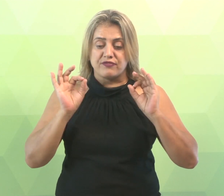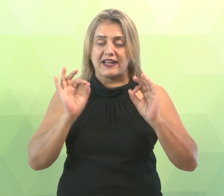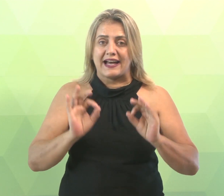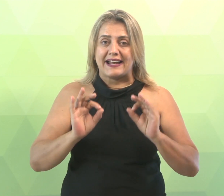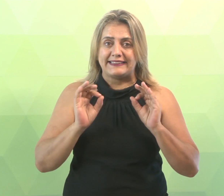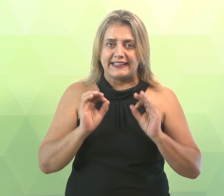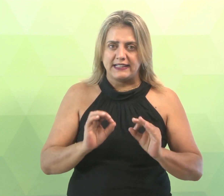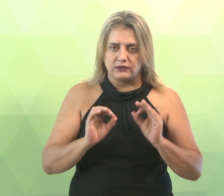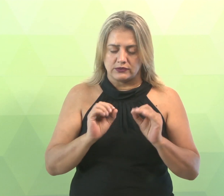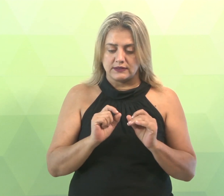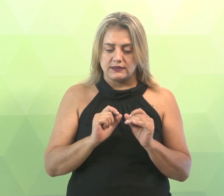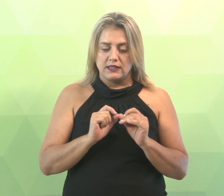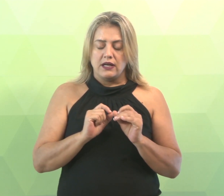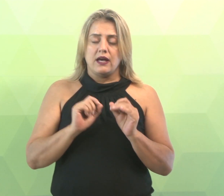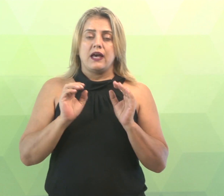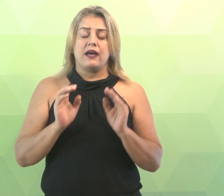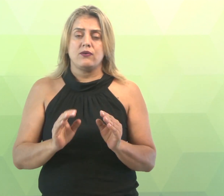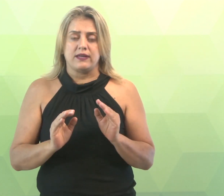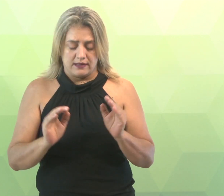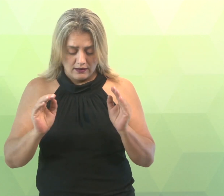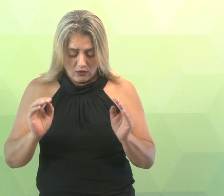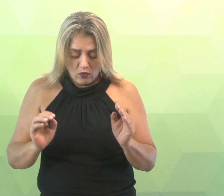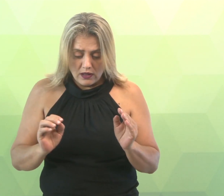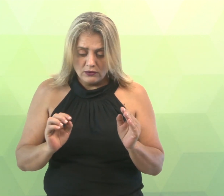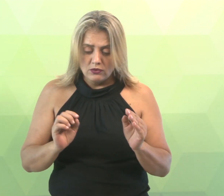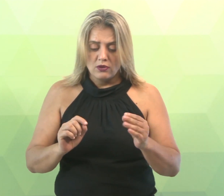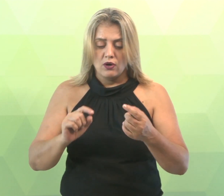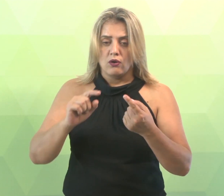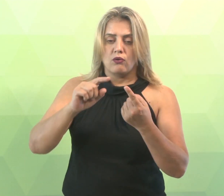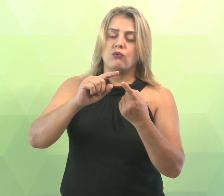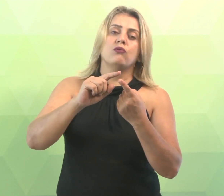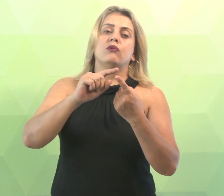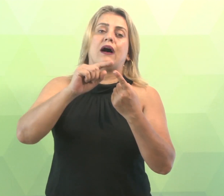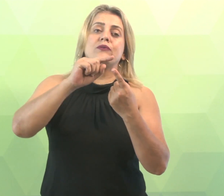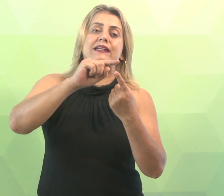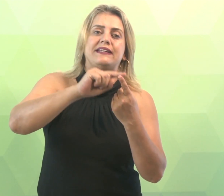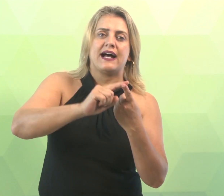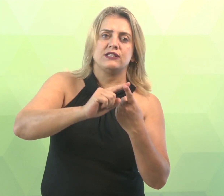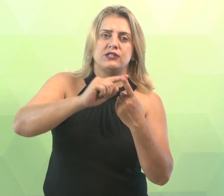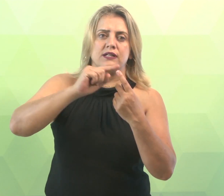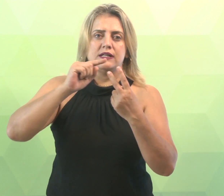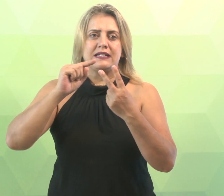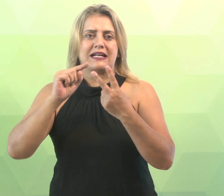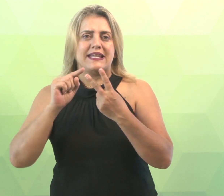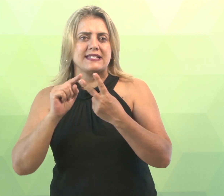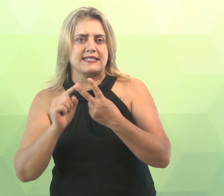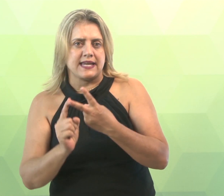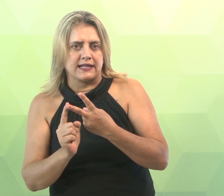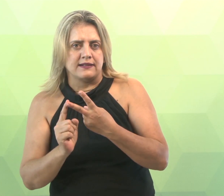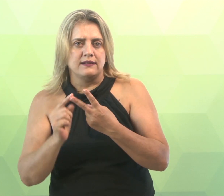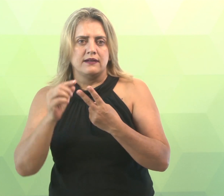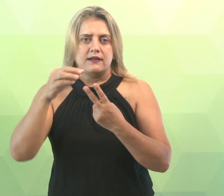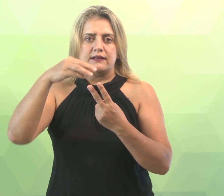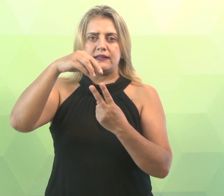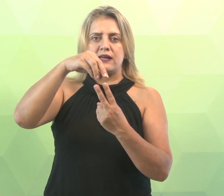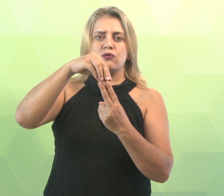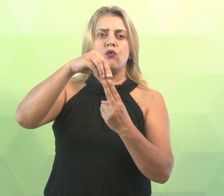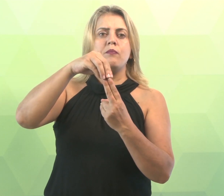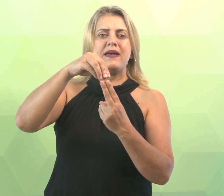ficar atentos é o que? Quando a unidade e a dezena têm o